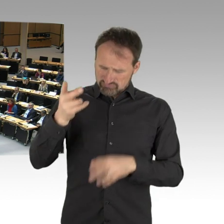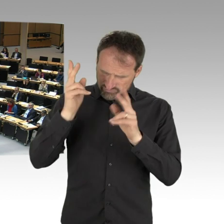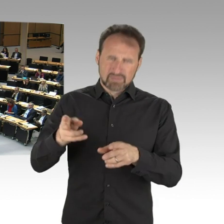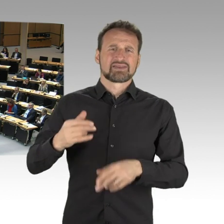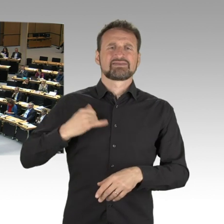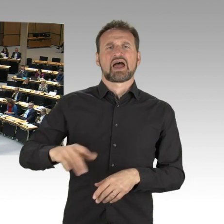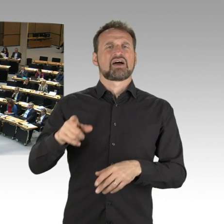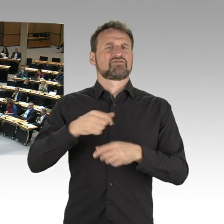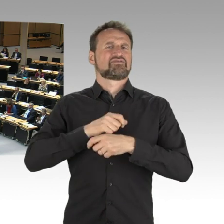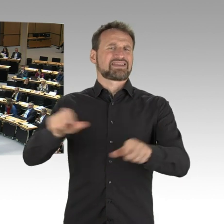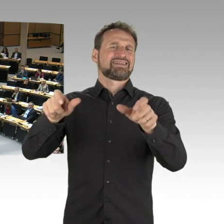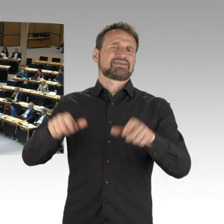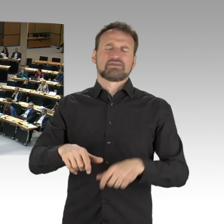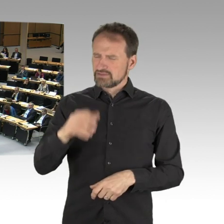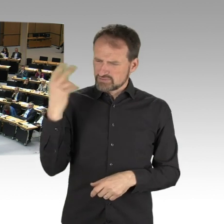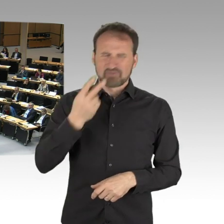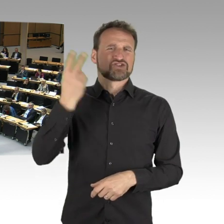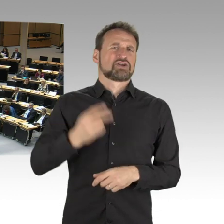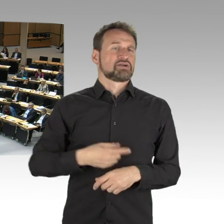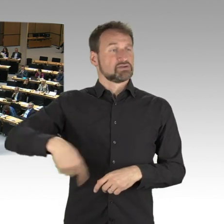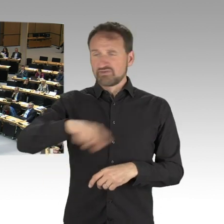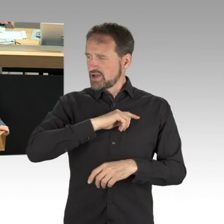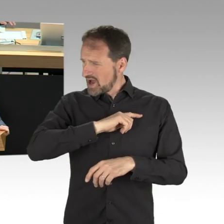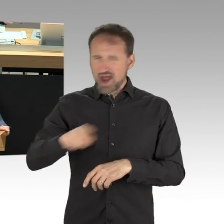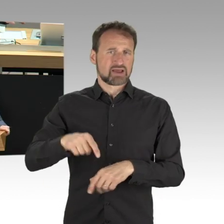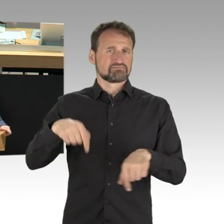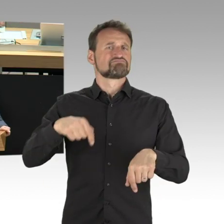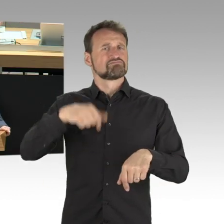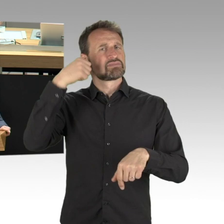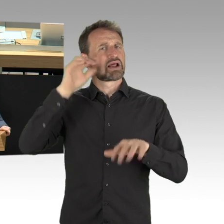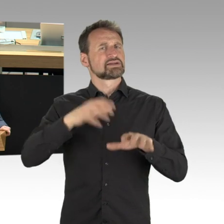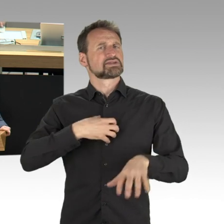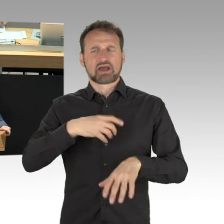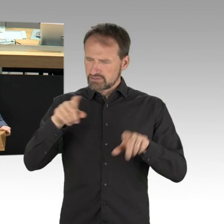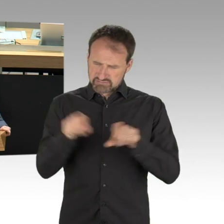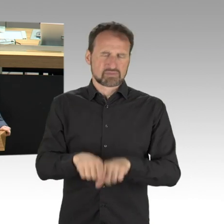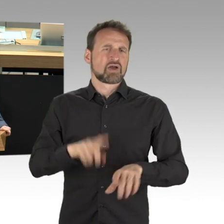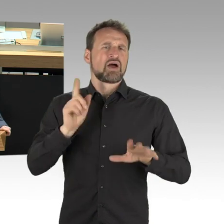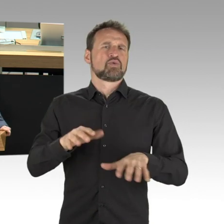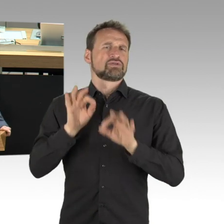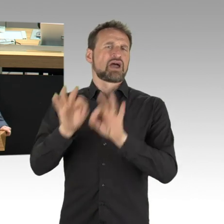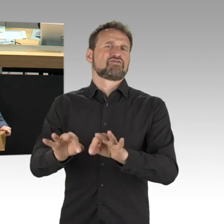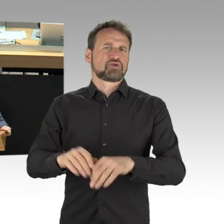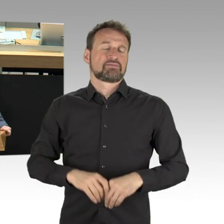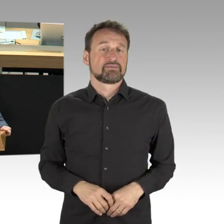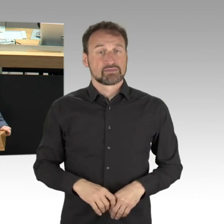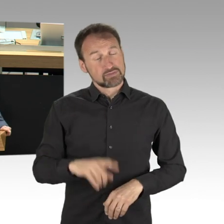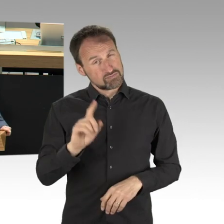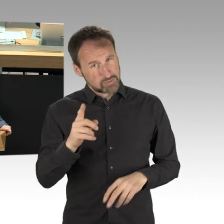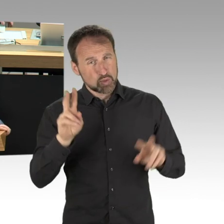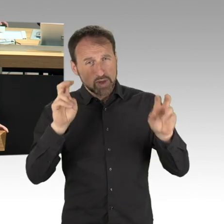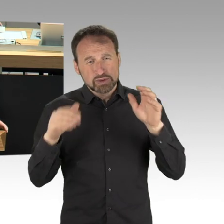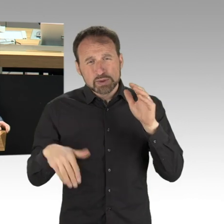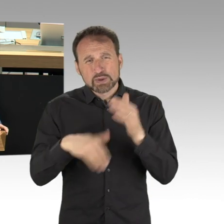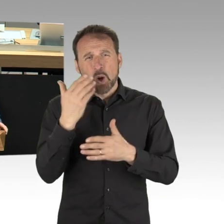Auch ist es wichtig, dass die neue Form von Kauft nicht bei Juden nicht mehr gefördert wird. Dass es